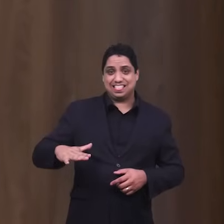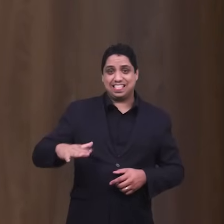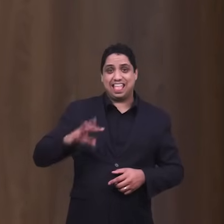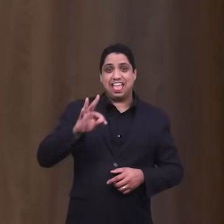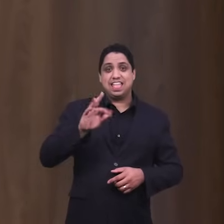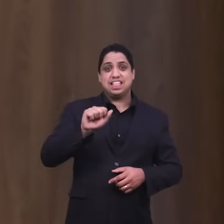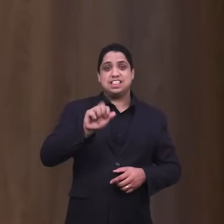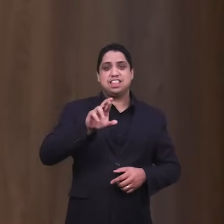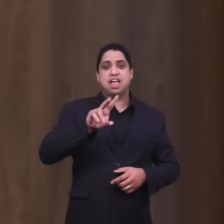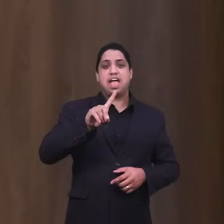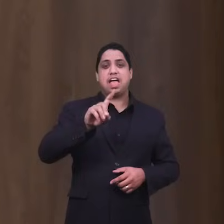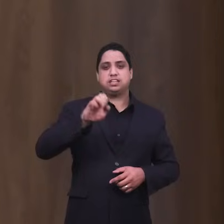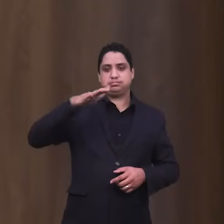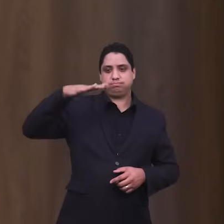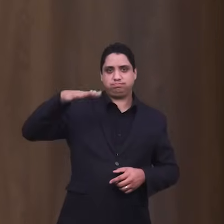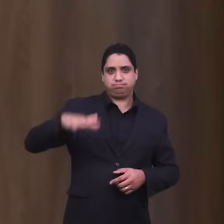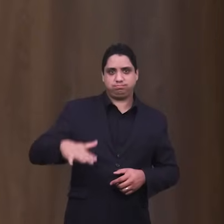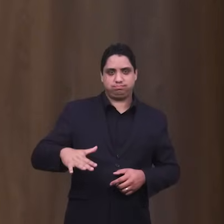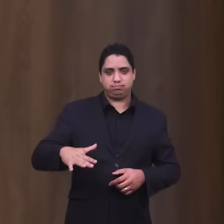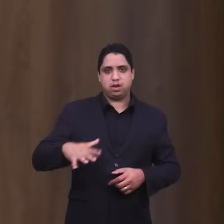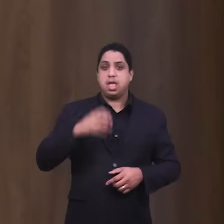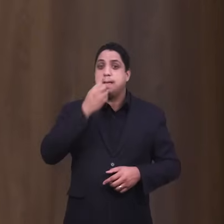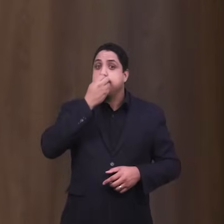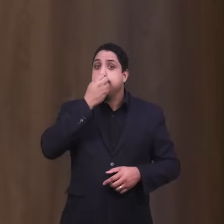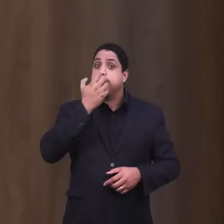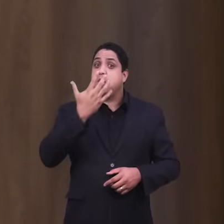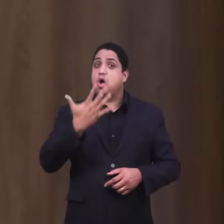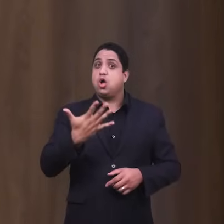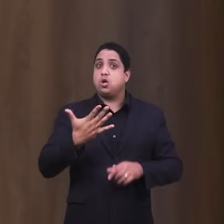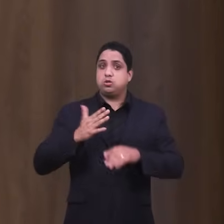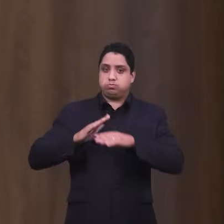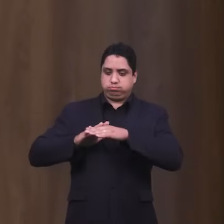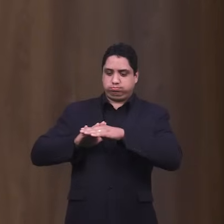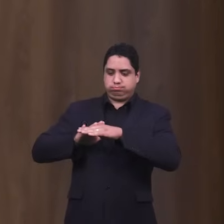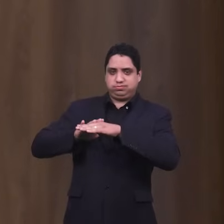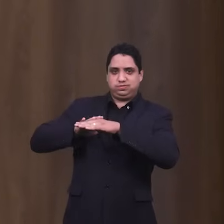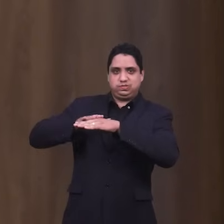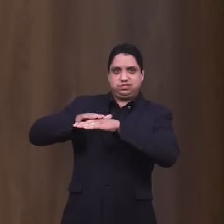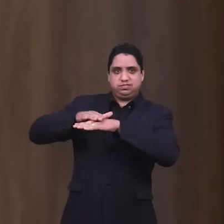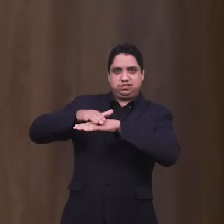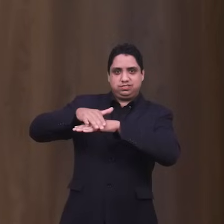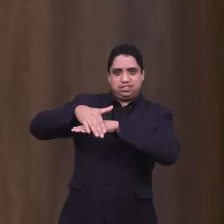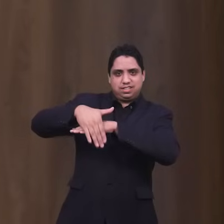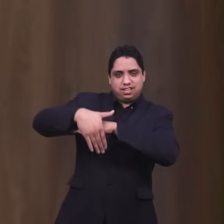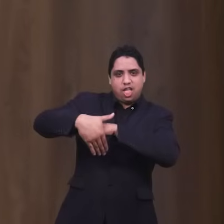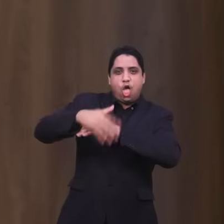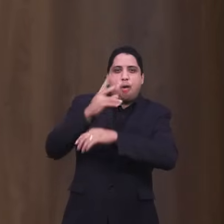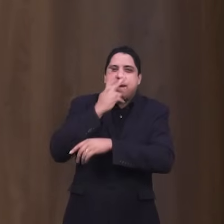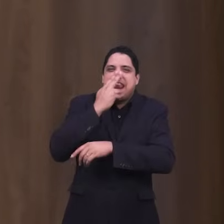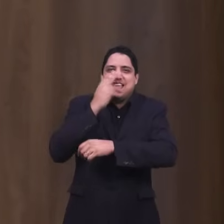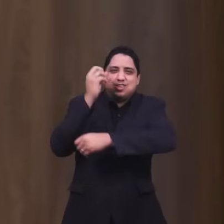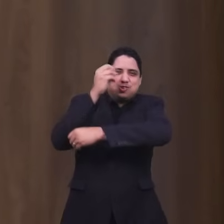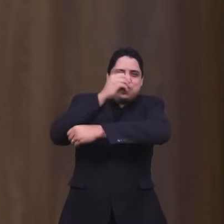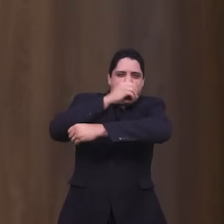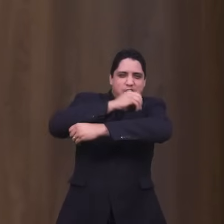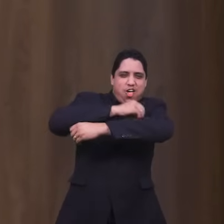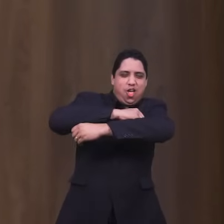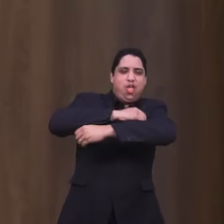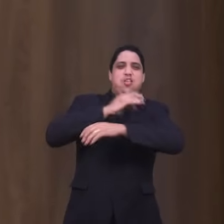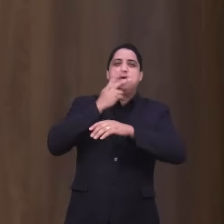vai falar que a mão tá em S, mas nós vamos aprender o alfabeto depois. E o sol, ó, se escondeu.